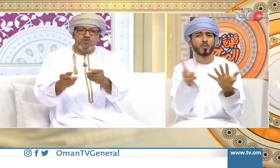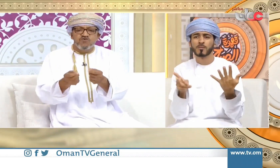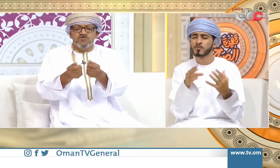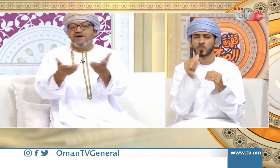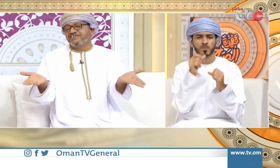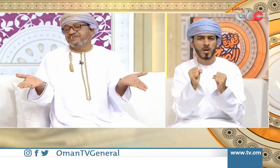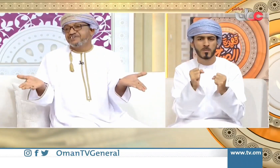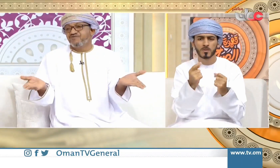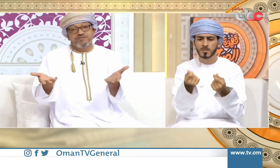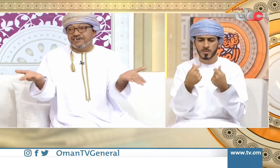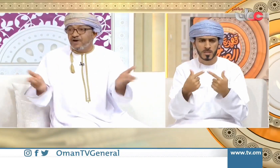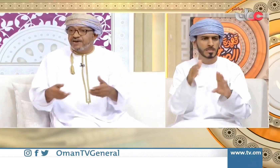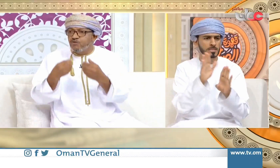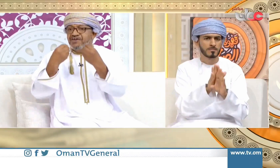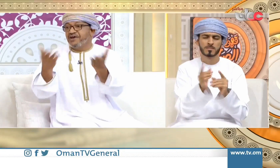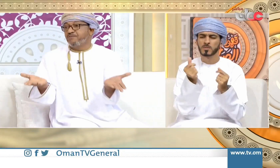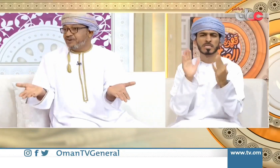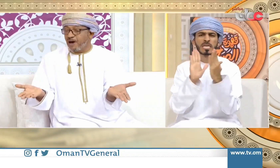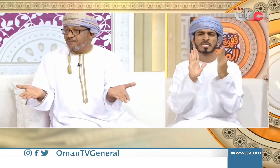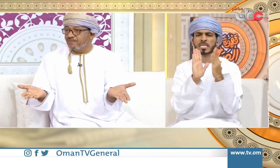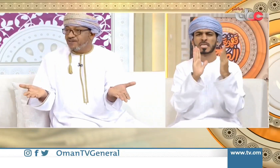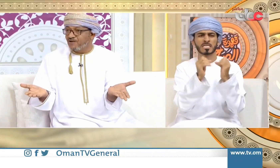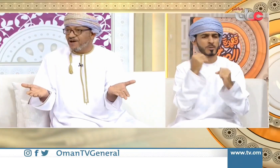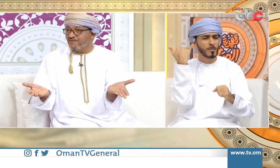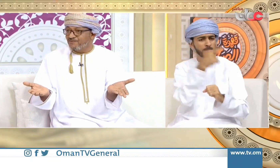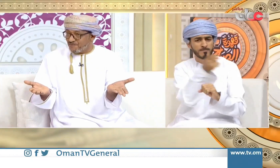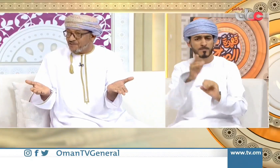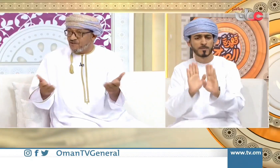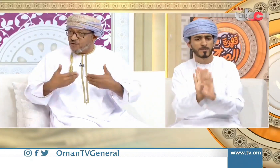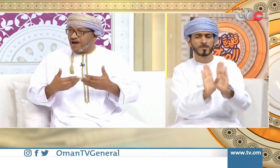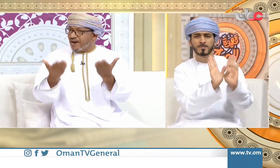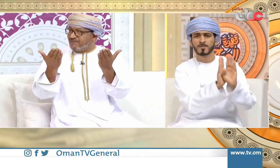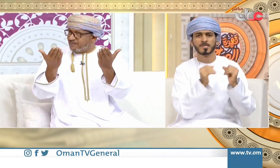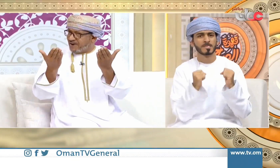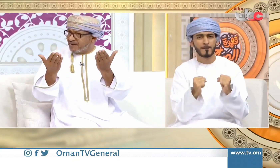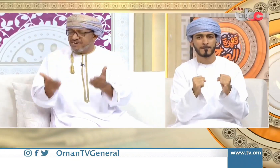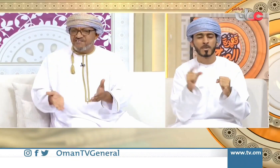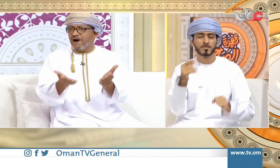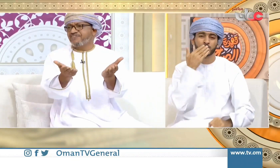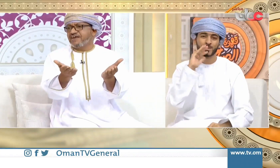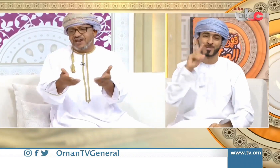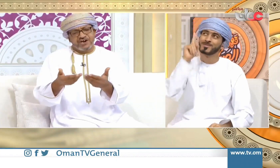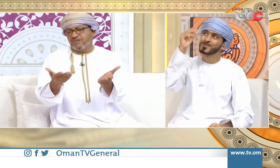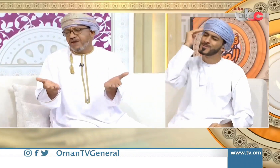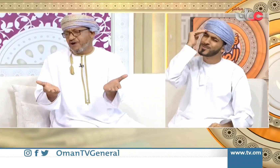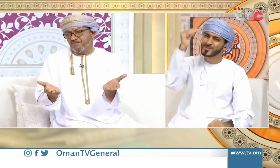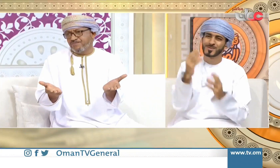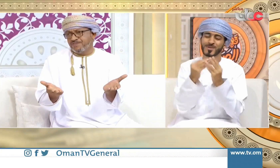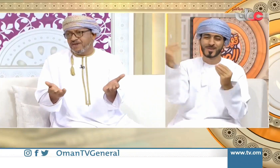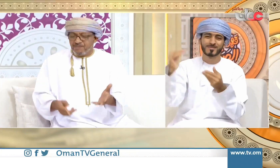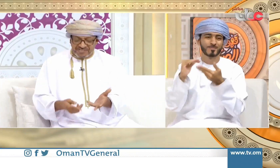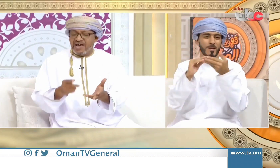أروح نقول فلوس ماشي، فلوس ماشي، دائما يجي الدعم للشباب. أيوة فالحمد لله رب العالمين، بعض الأهالي قدموا